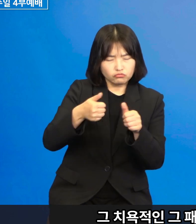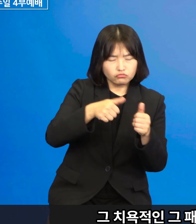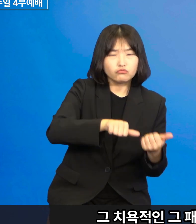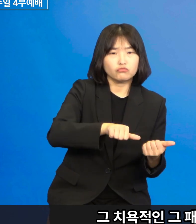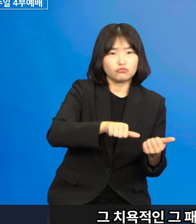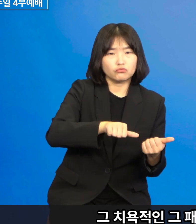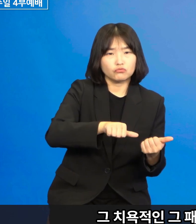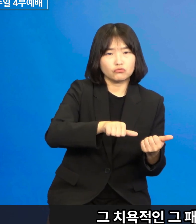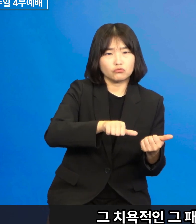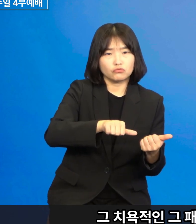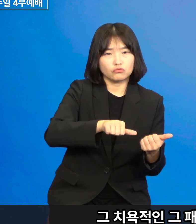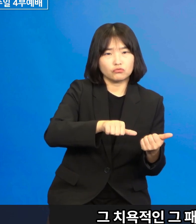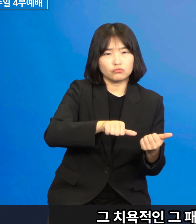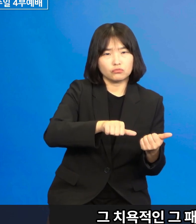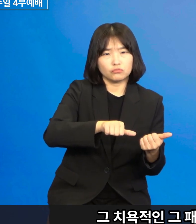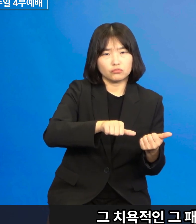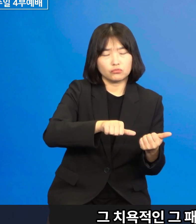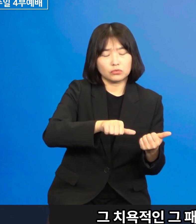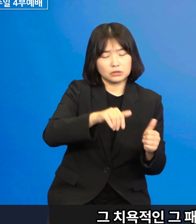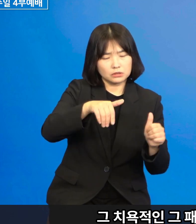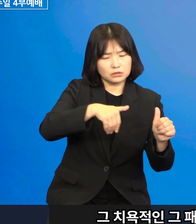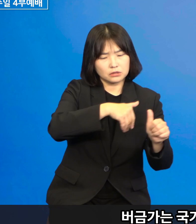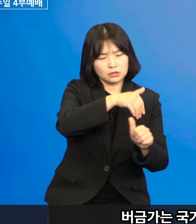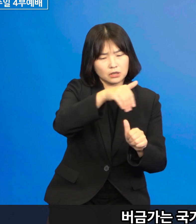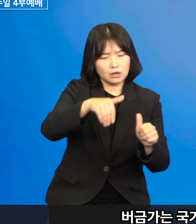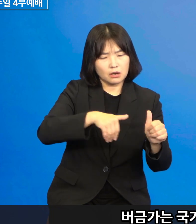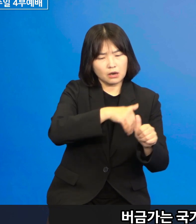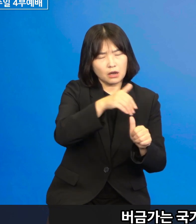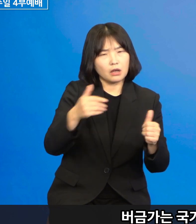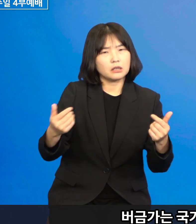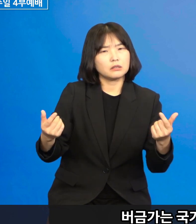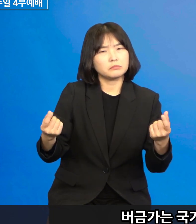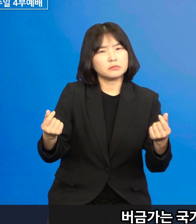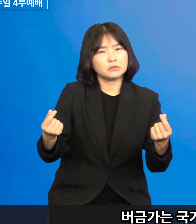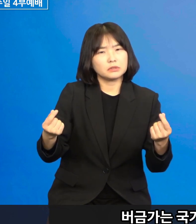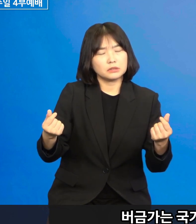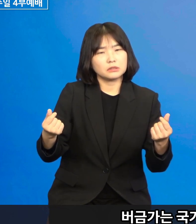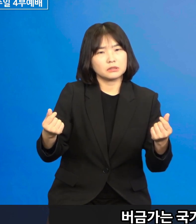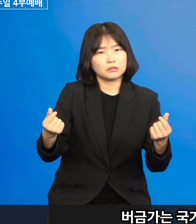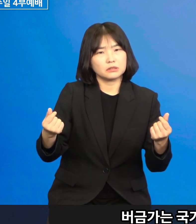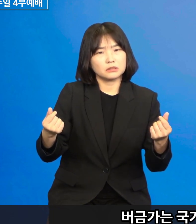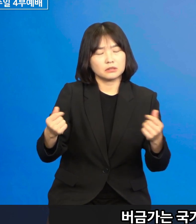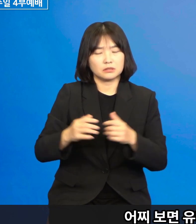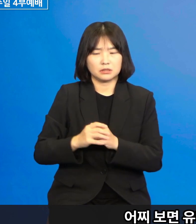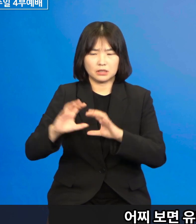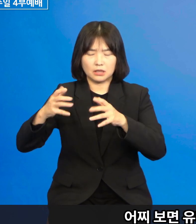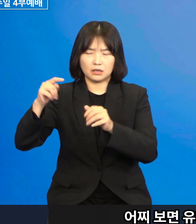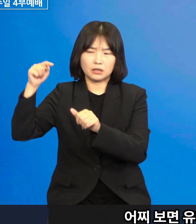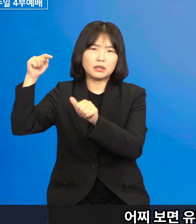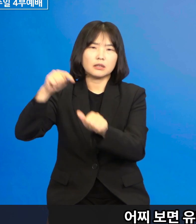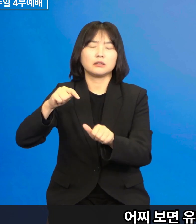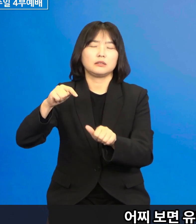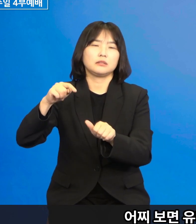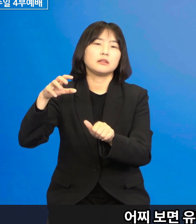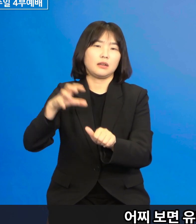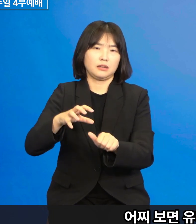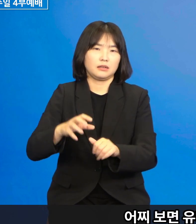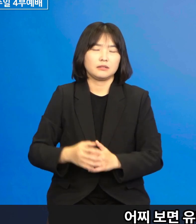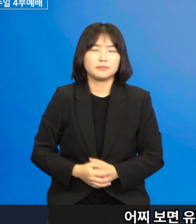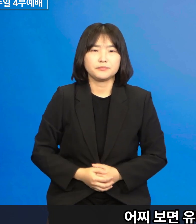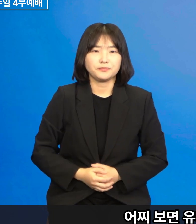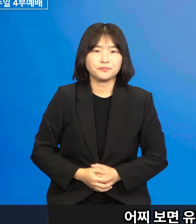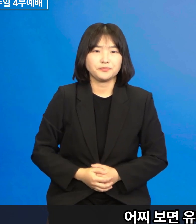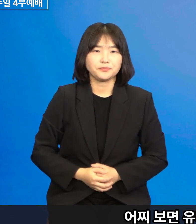그 패배 못지 않은 패배였고 버금가는 국가적 재앙이었습니다. 어쩌보면 유례